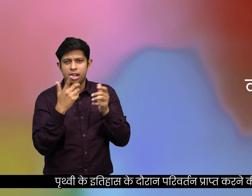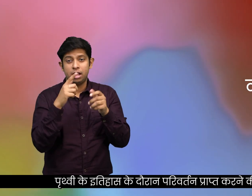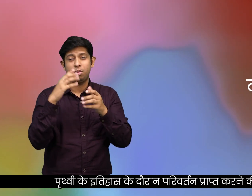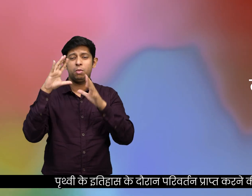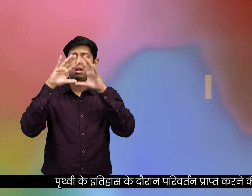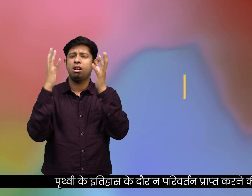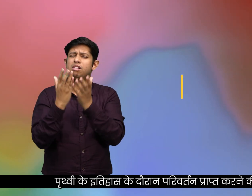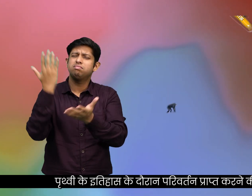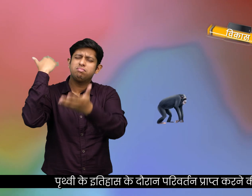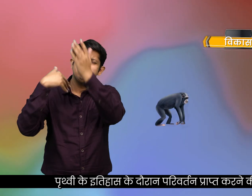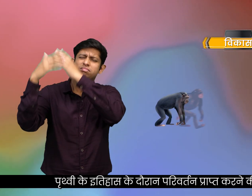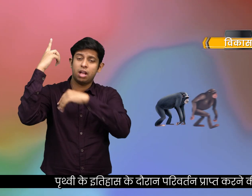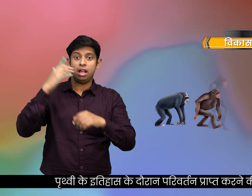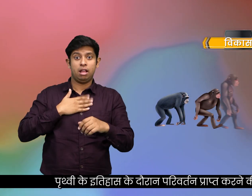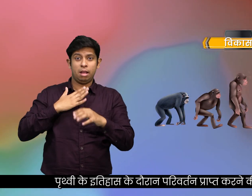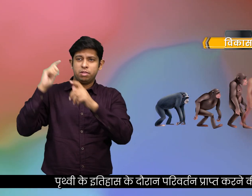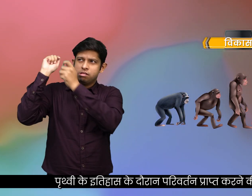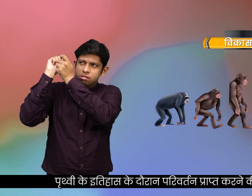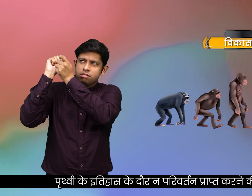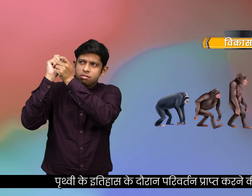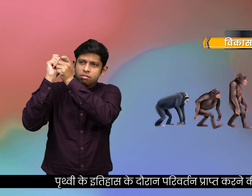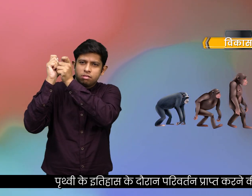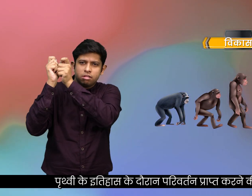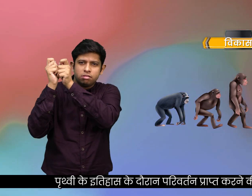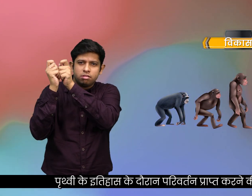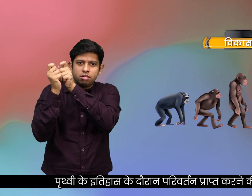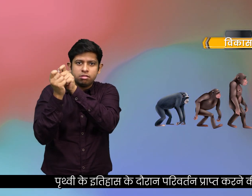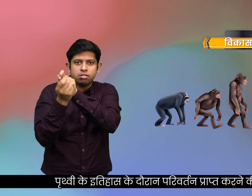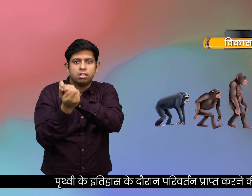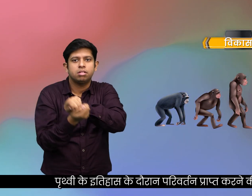पृथ्वी के इतिहास के दौरान परिवर्तन प्राप्त करने की प्रक्रिया।